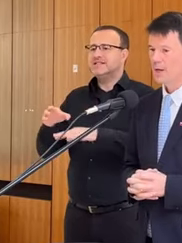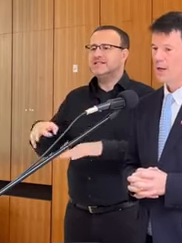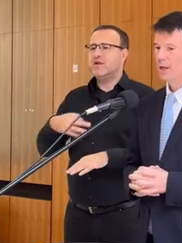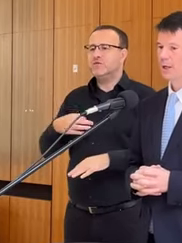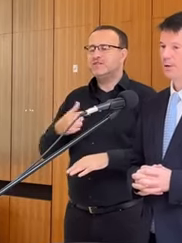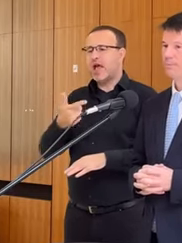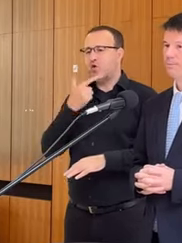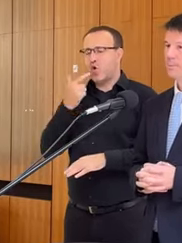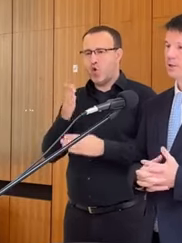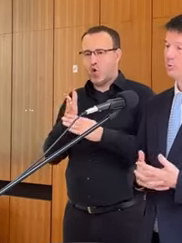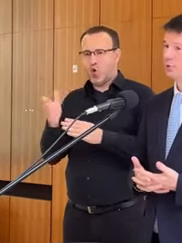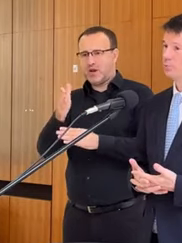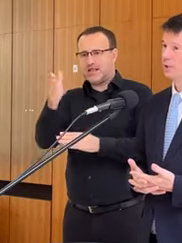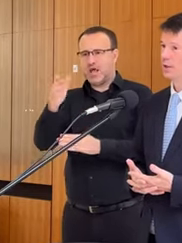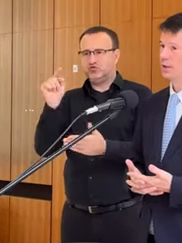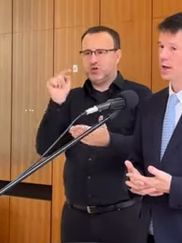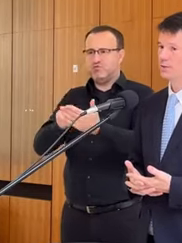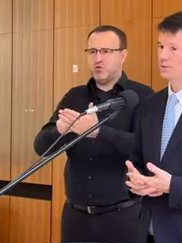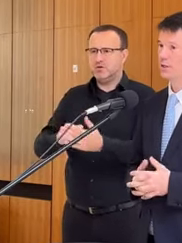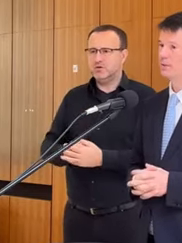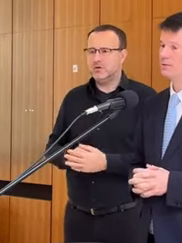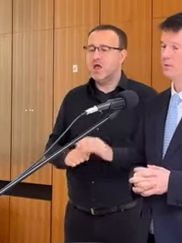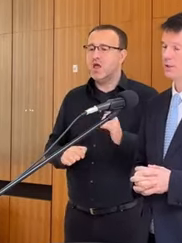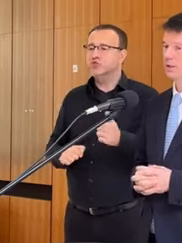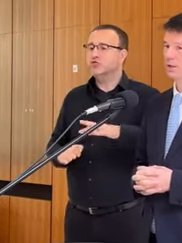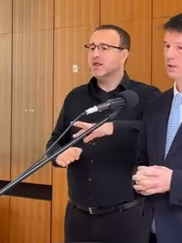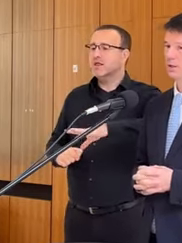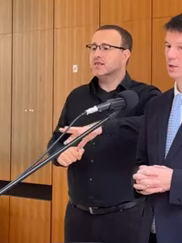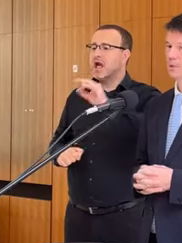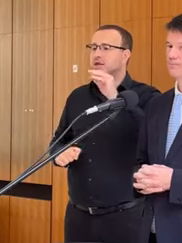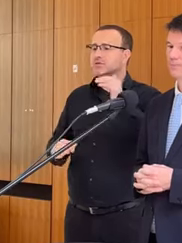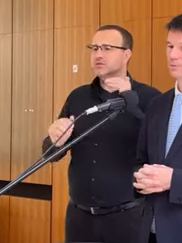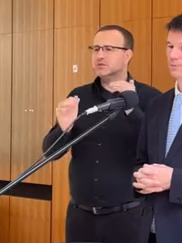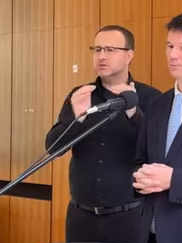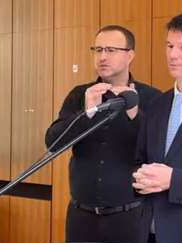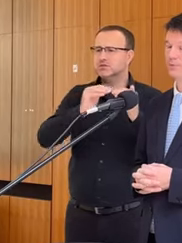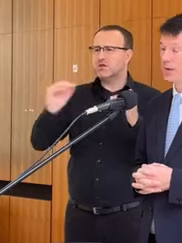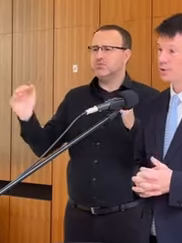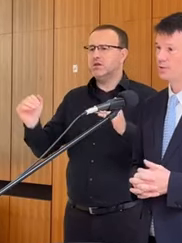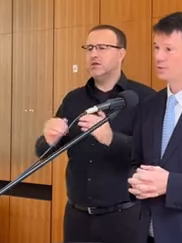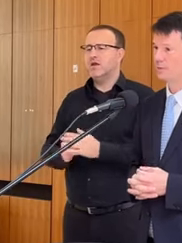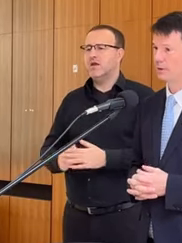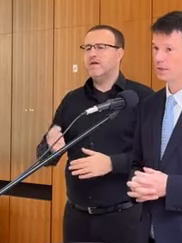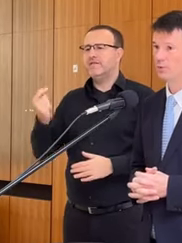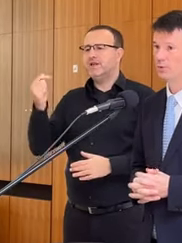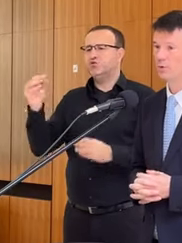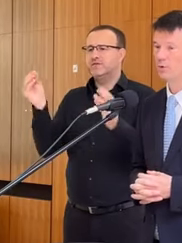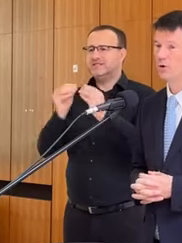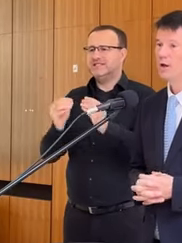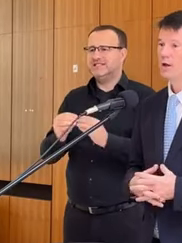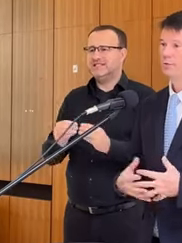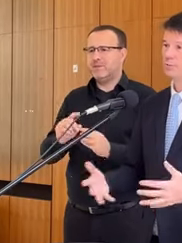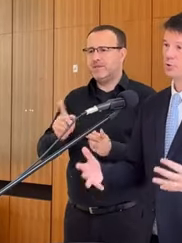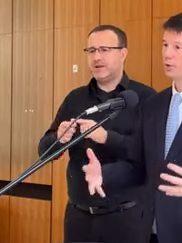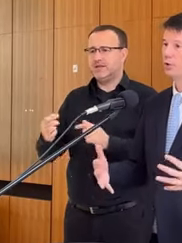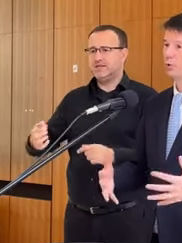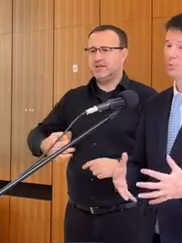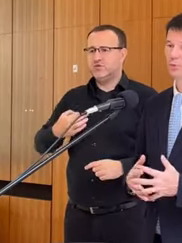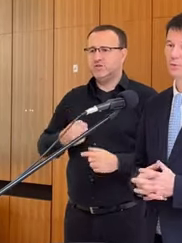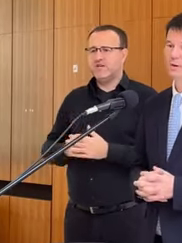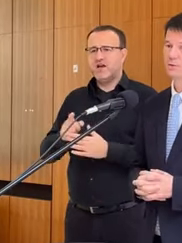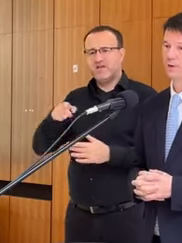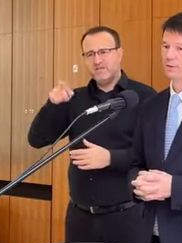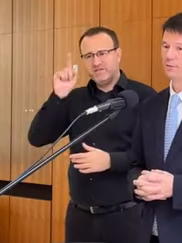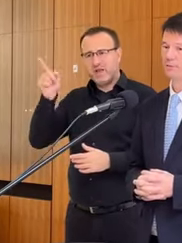bod. Nemenej dôležité bude nájsť stabilizovaný finančný systém pre zdravotníctvo. Vieme, že je